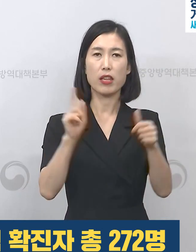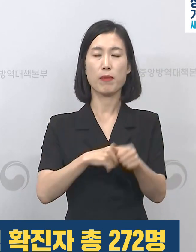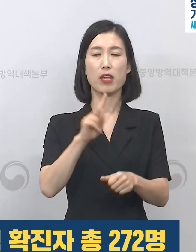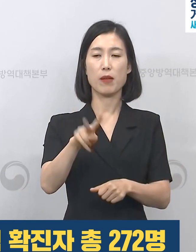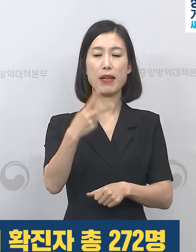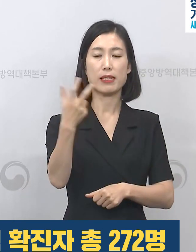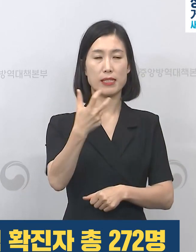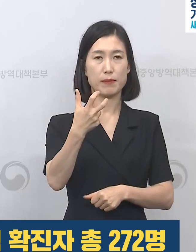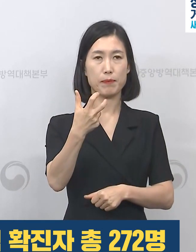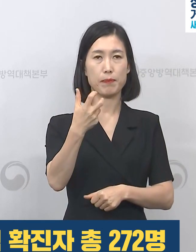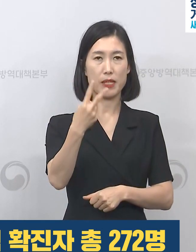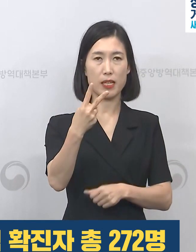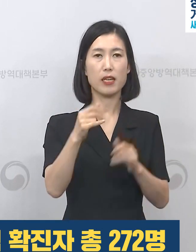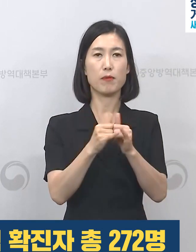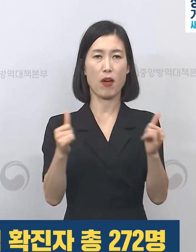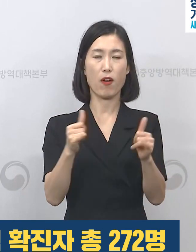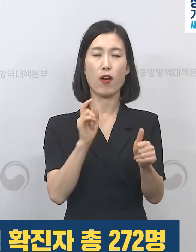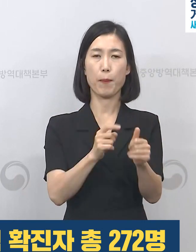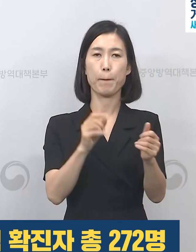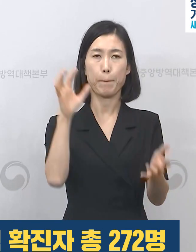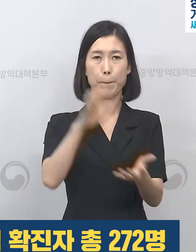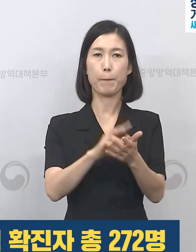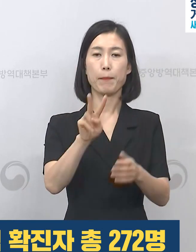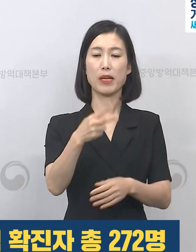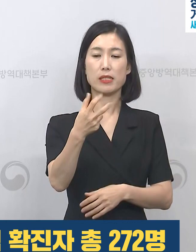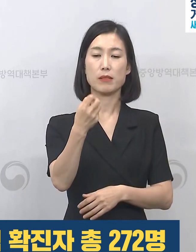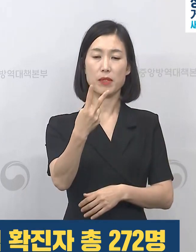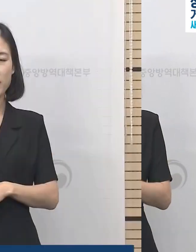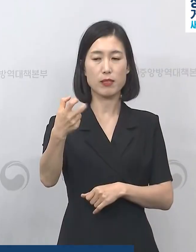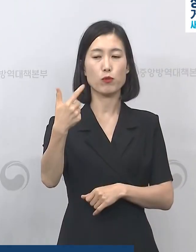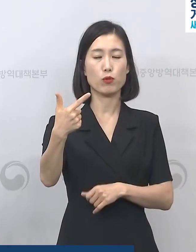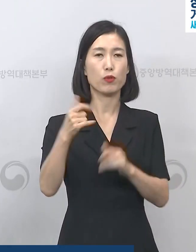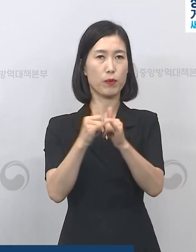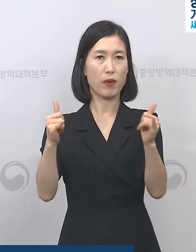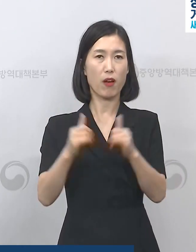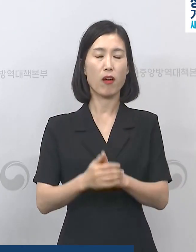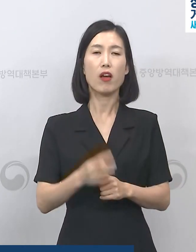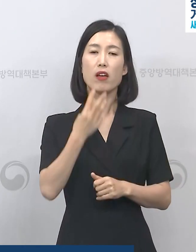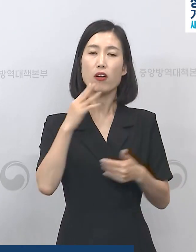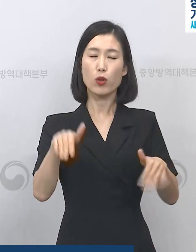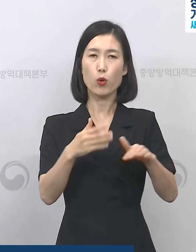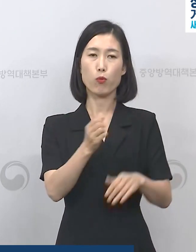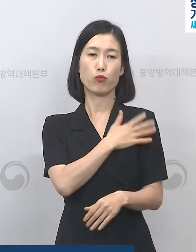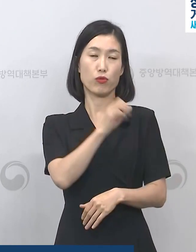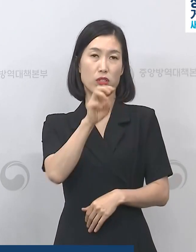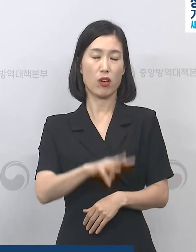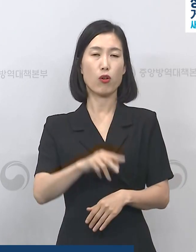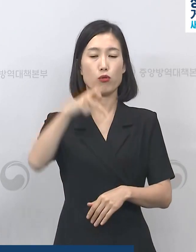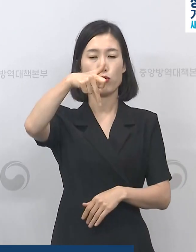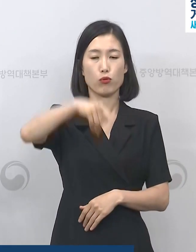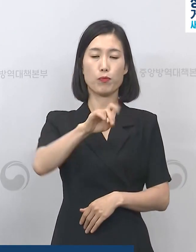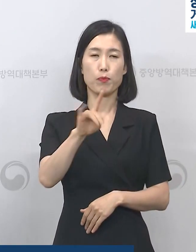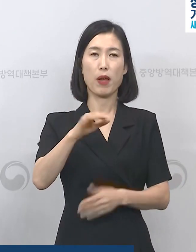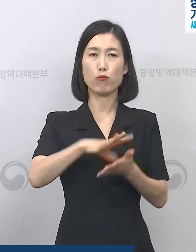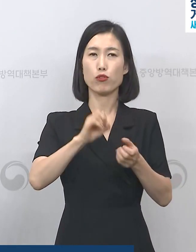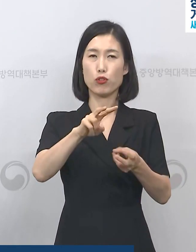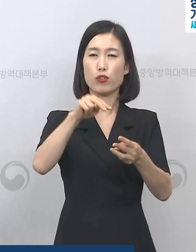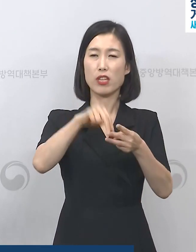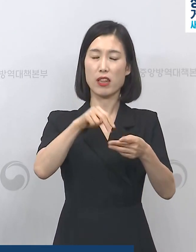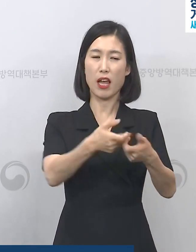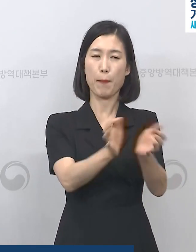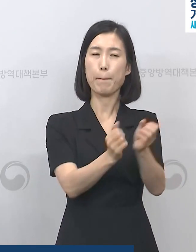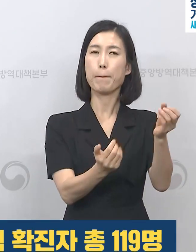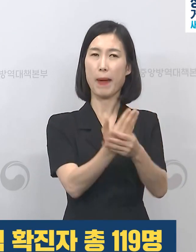총 272명의 확진자가 발생하였습니다. 경기도 부천시의 쿠팡 물류센터 집단